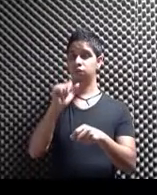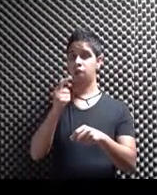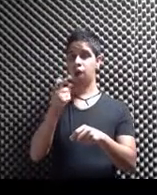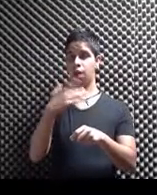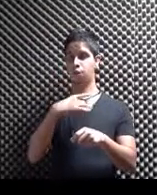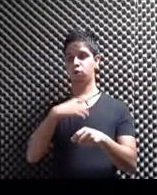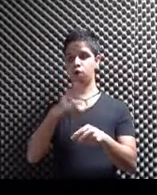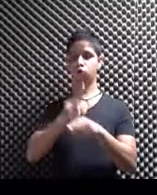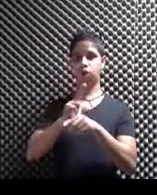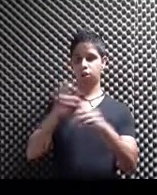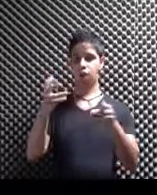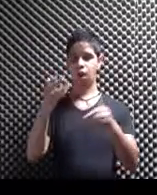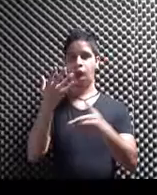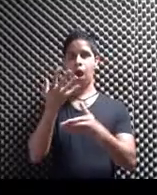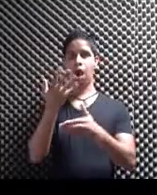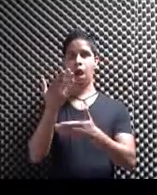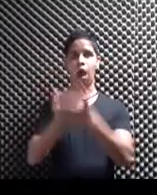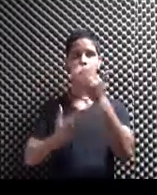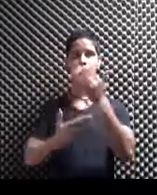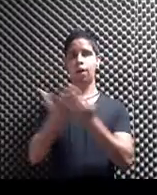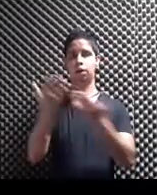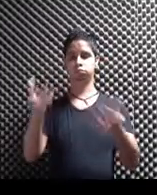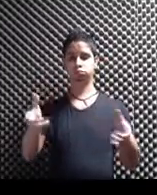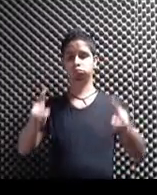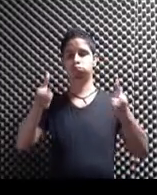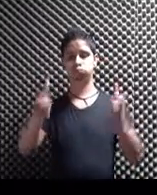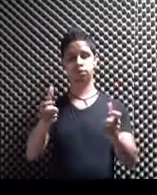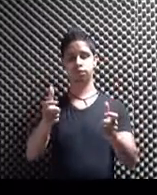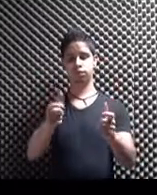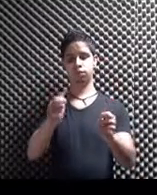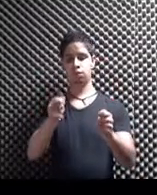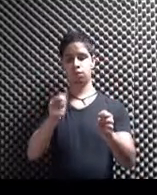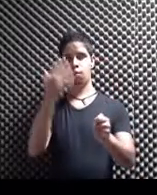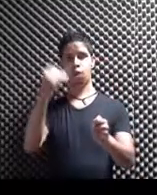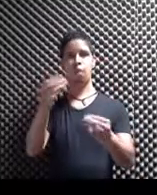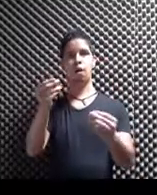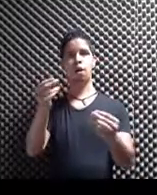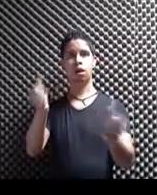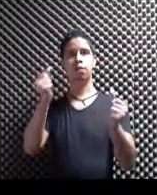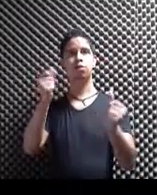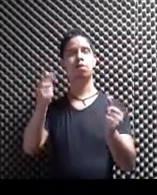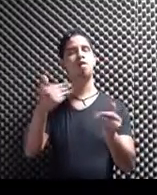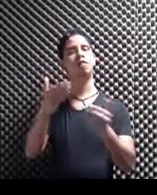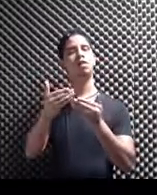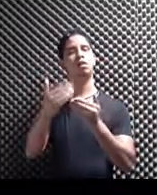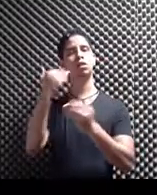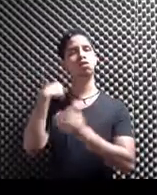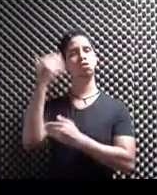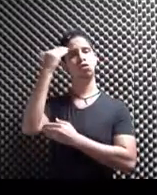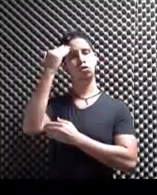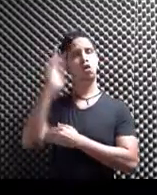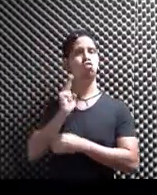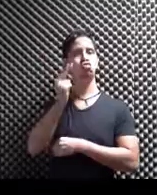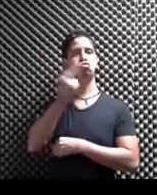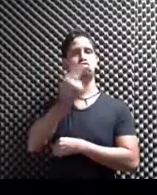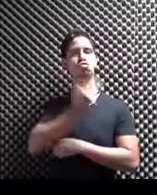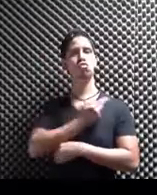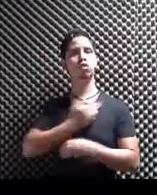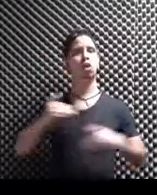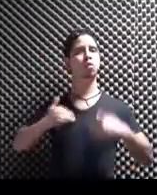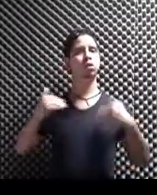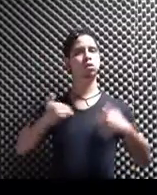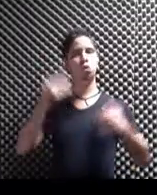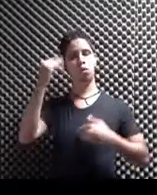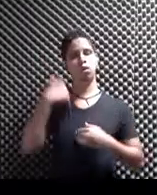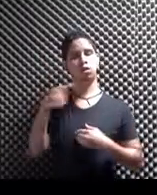el teléfono con ambas manos y textear con ambos dedos porque así lo puedo hacer mucho más rápido. Y yo sé que nuestra juventud también lo hace así porque